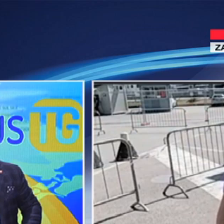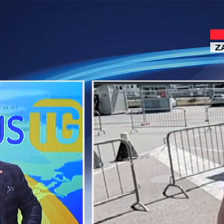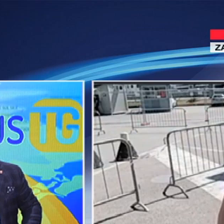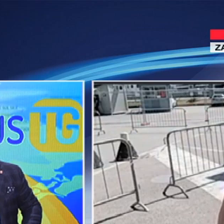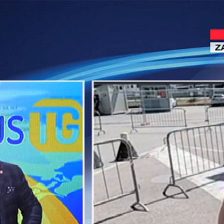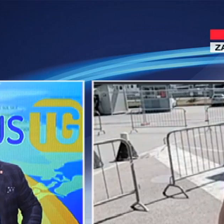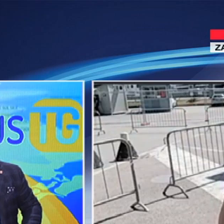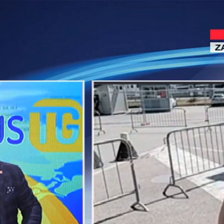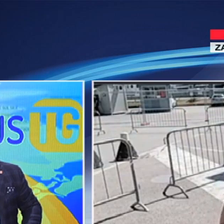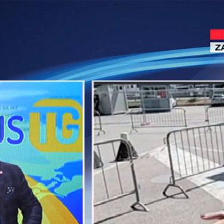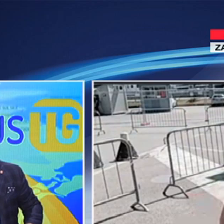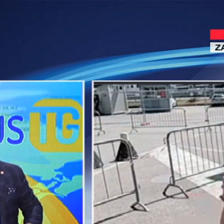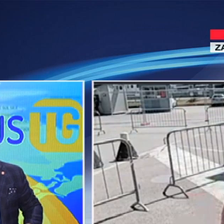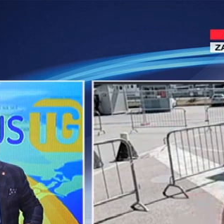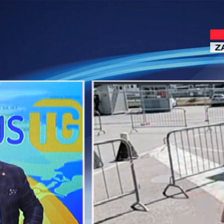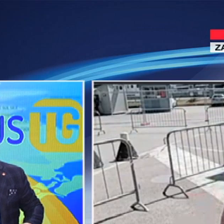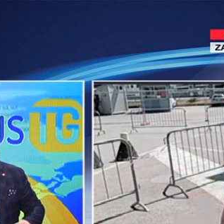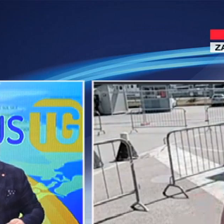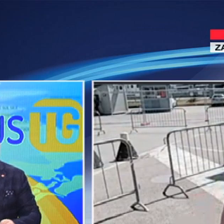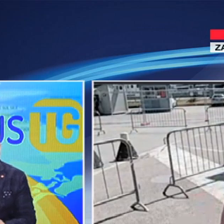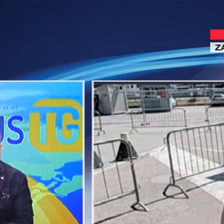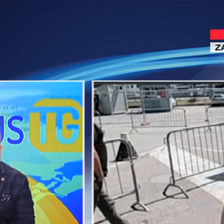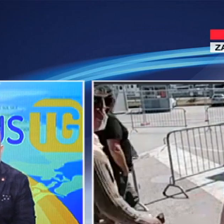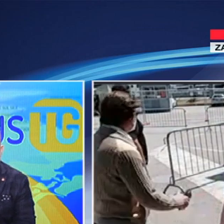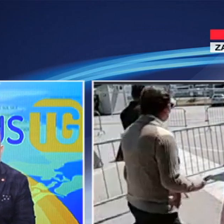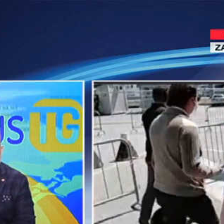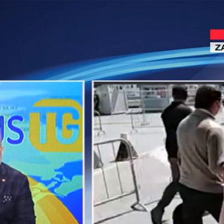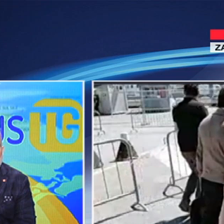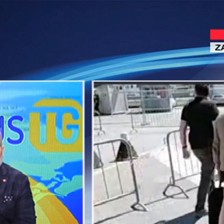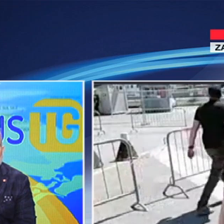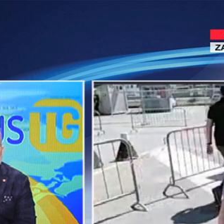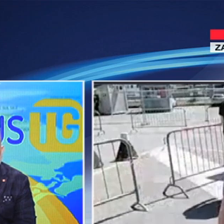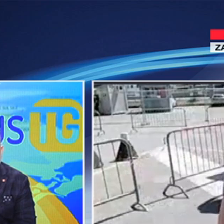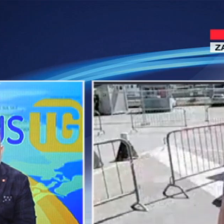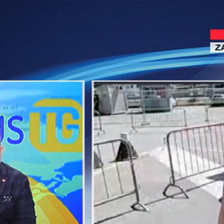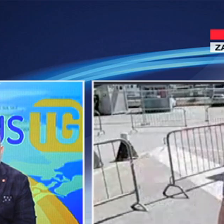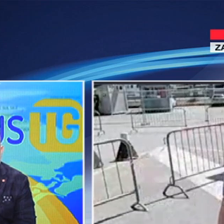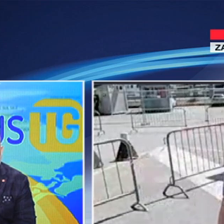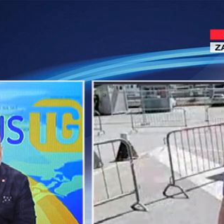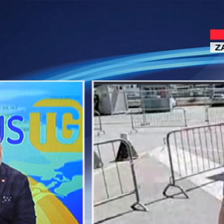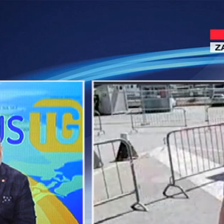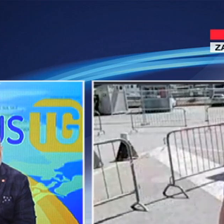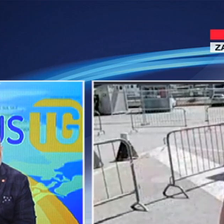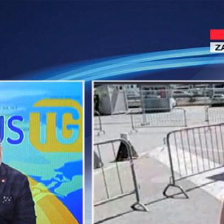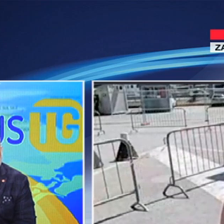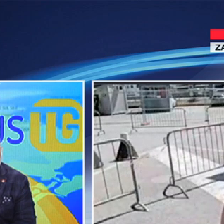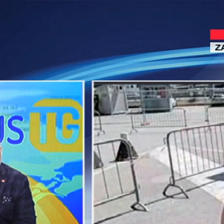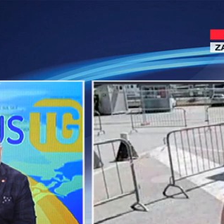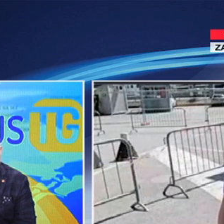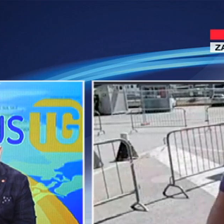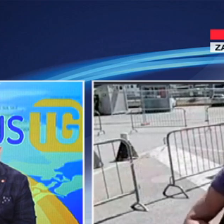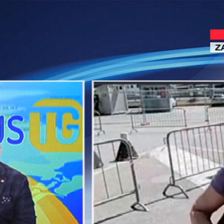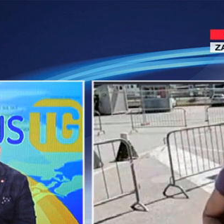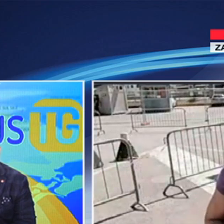a Vicenza intanto ci conferma che la giornata è decisamente estiva perché